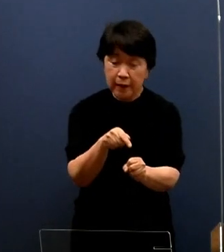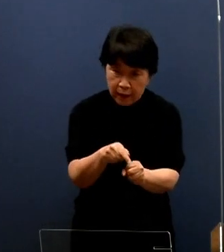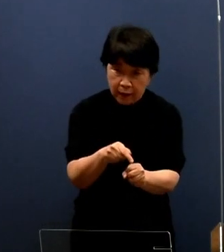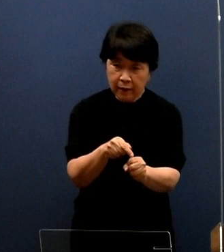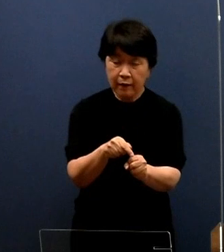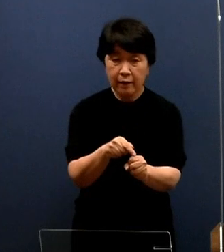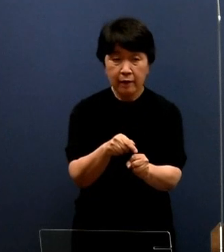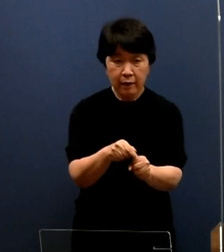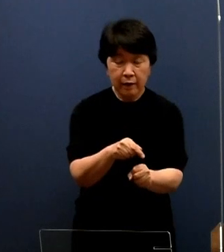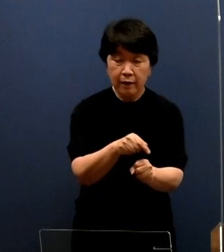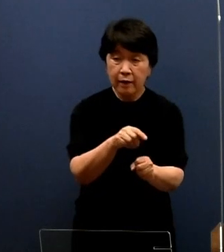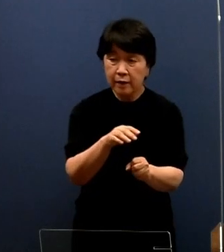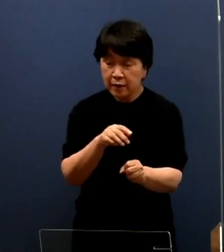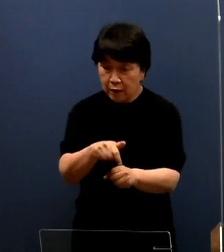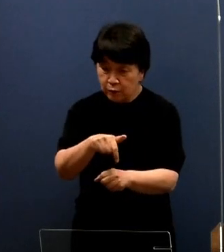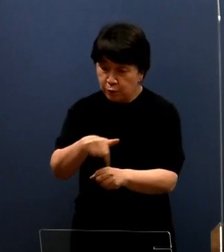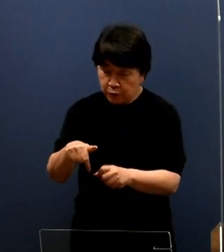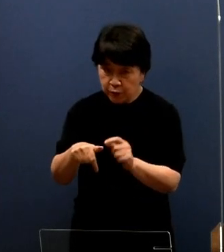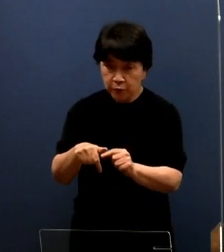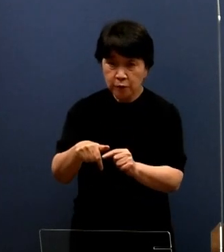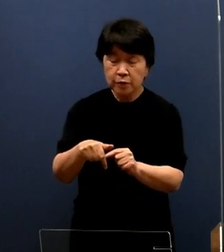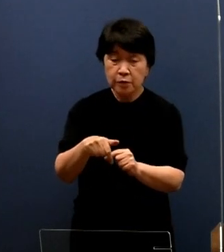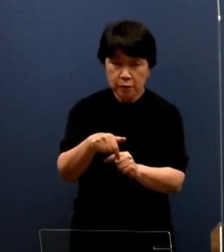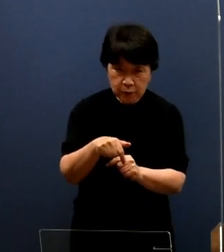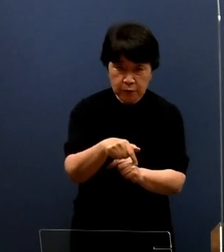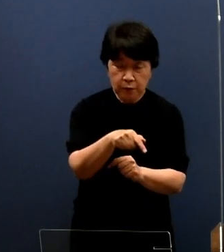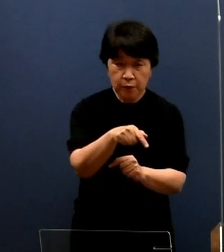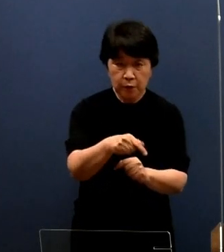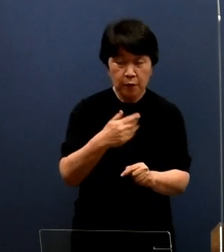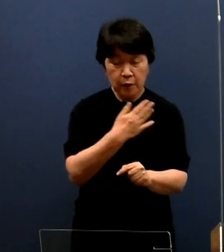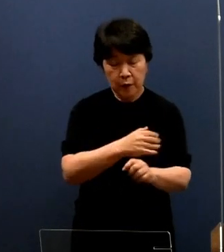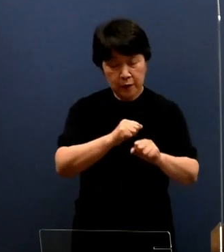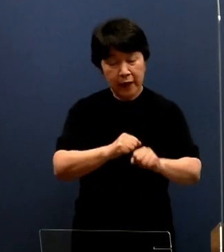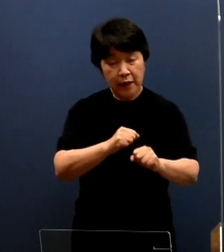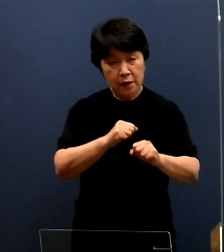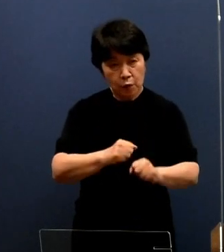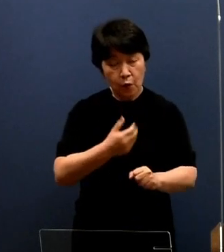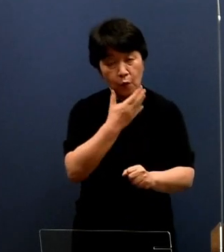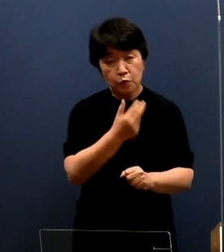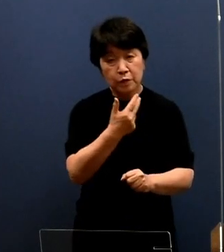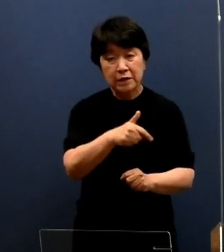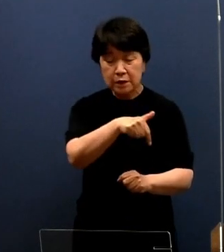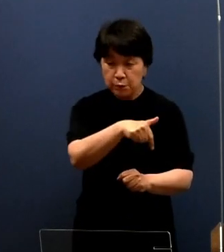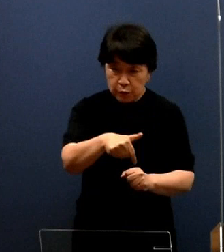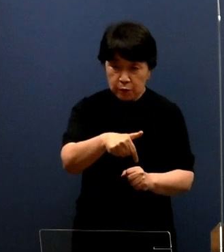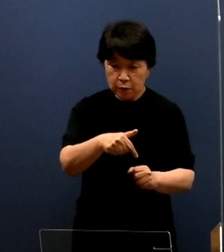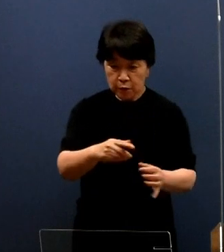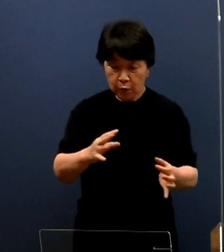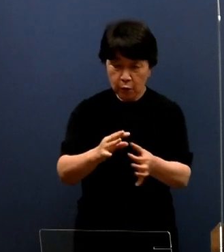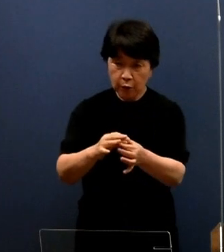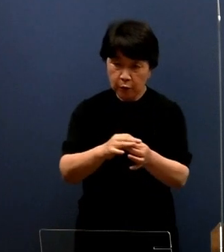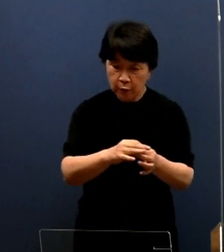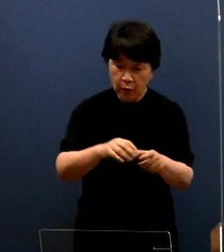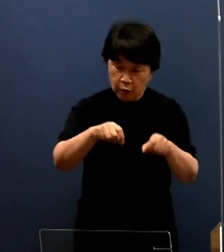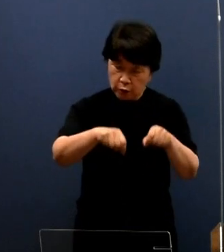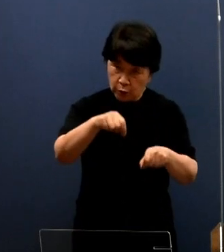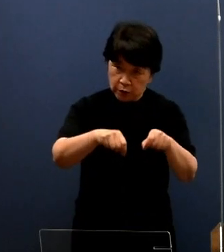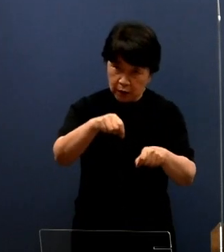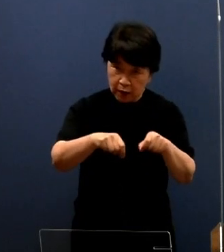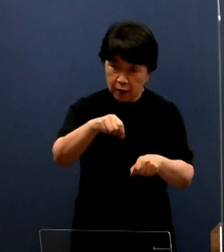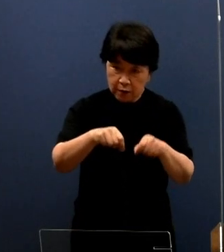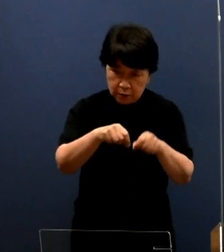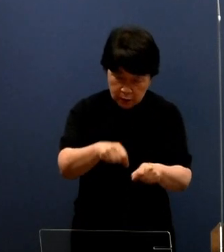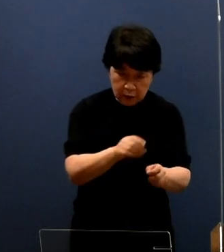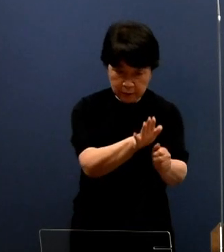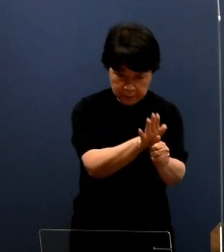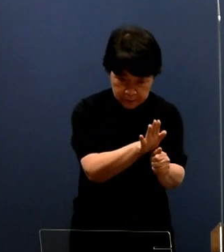その各部とこの健康福祉部の調整をしてもらって、迅速にこの規模拡大もでき